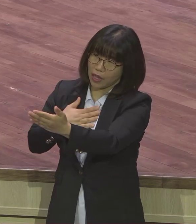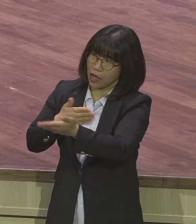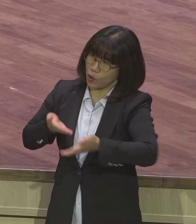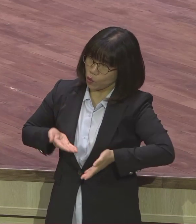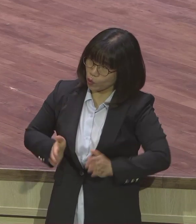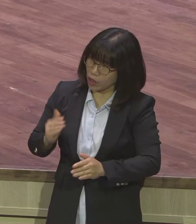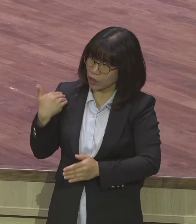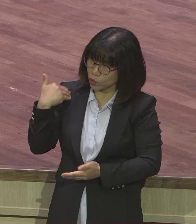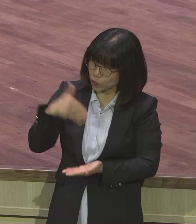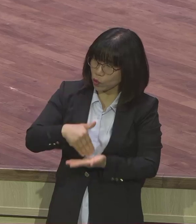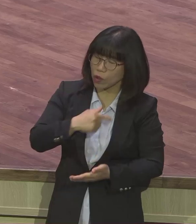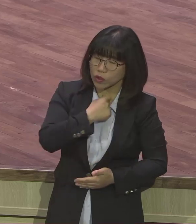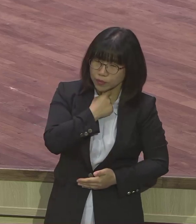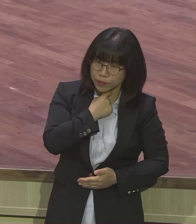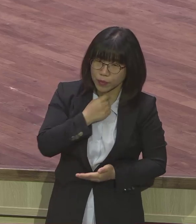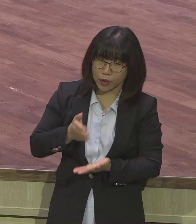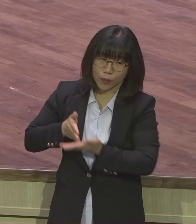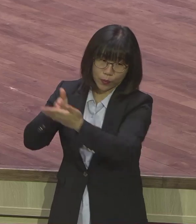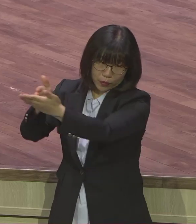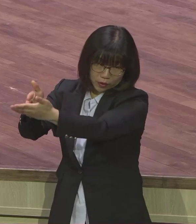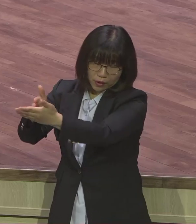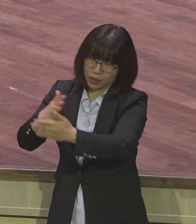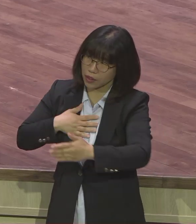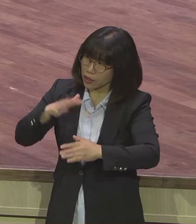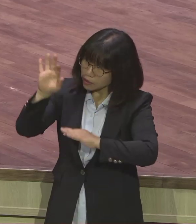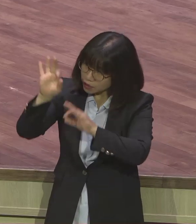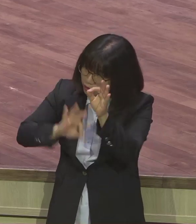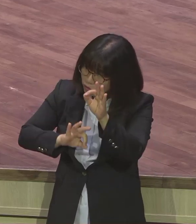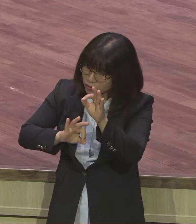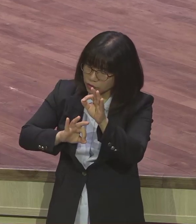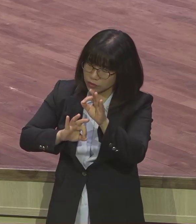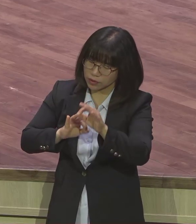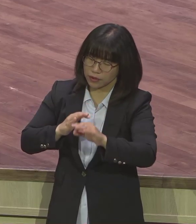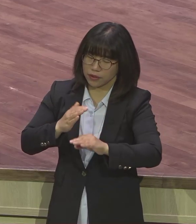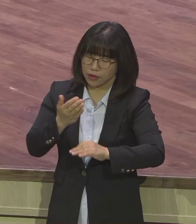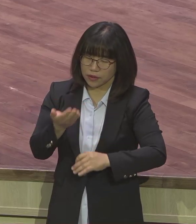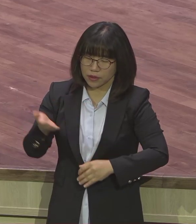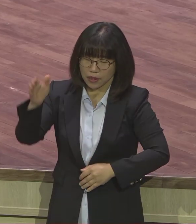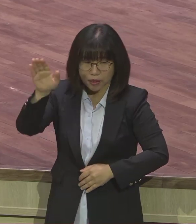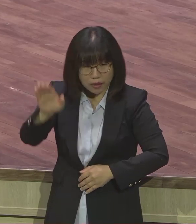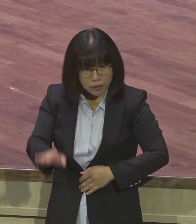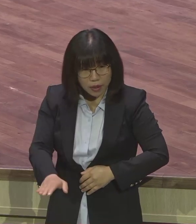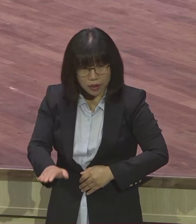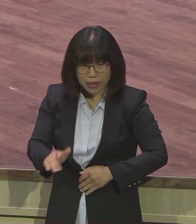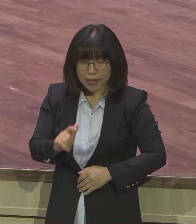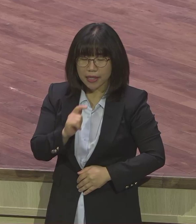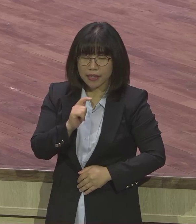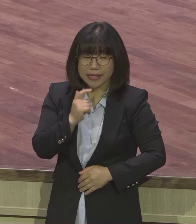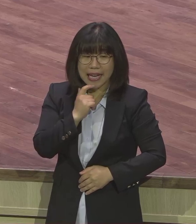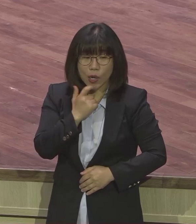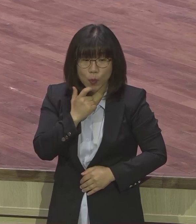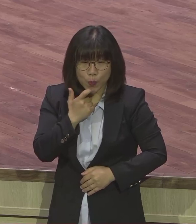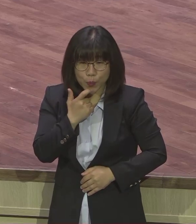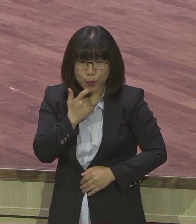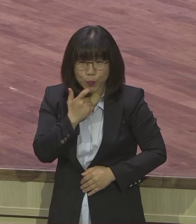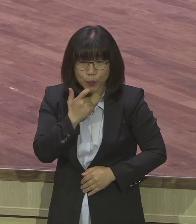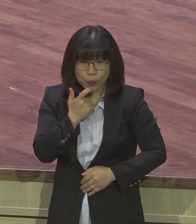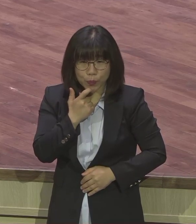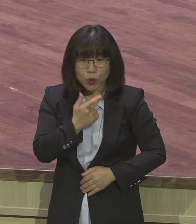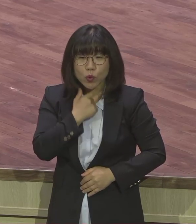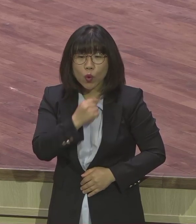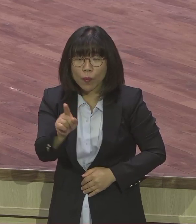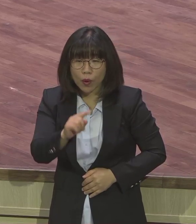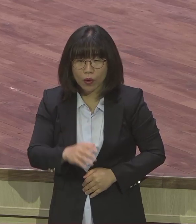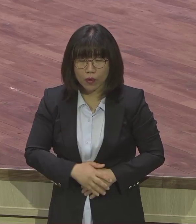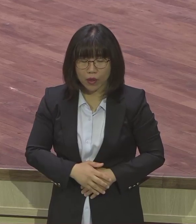말을 합니다. 비록 허물 많고 참 실수 많은 야곱이지만은 야곱의 마음속에 뭐가 있었냐?